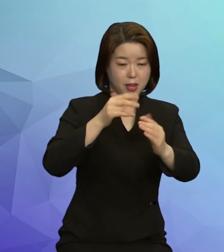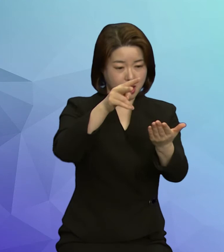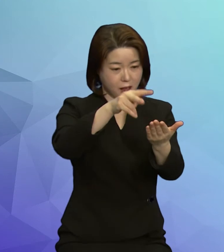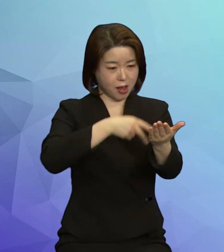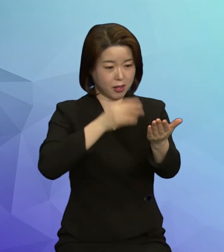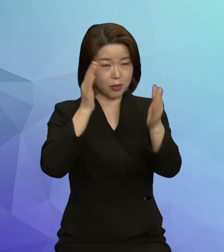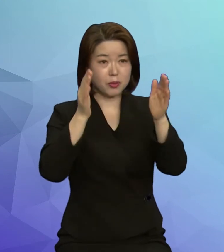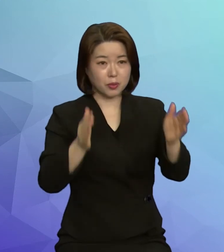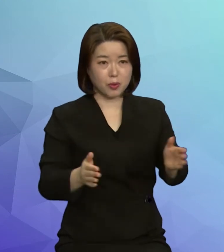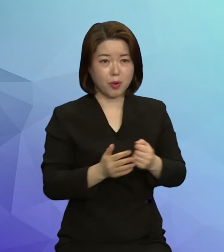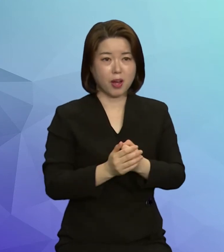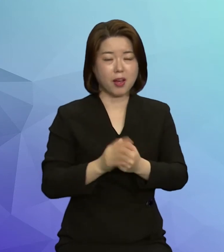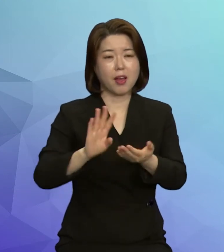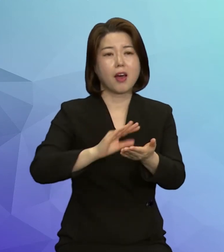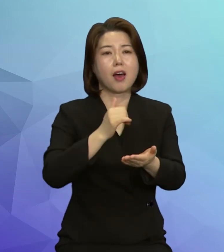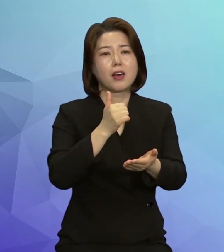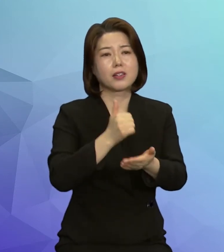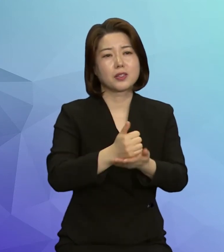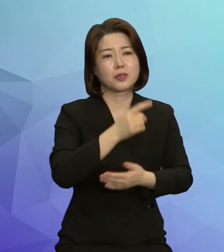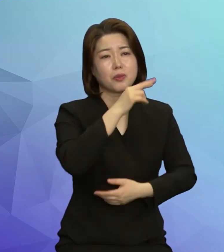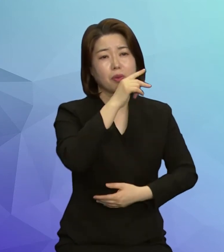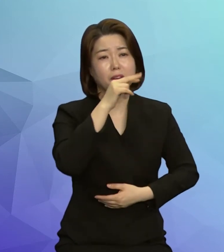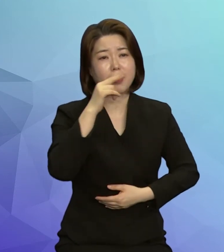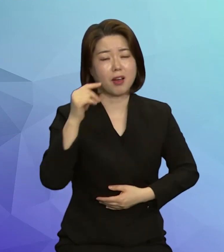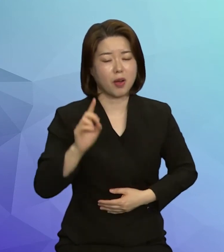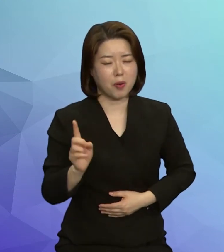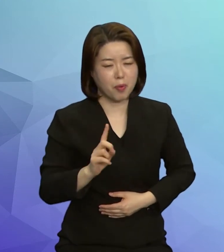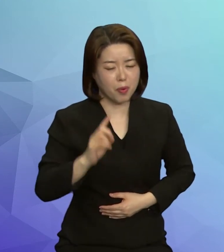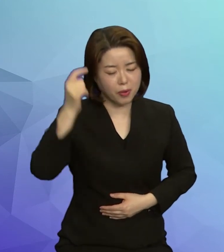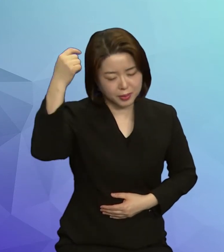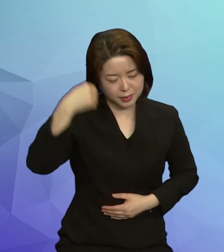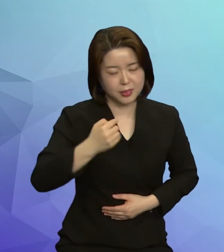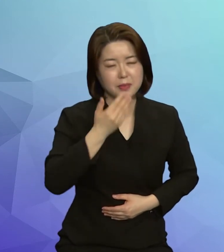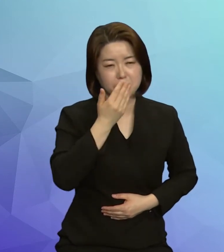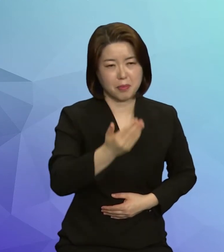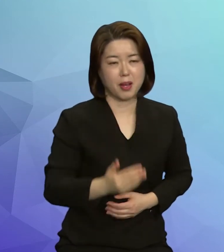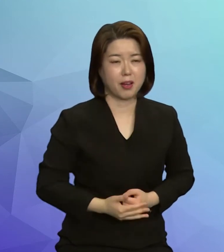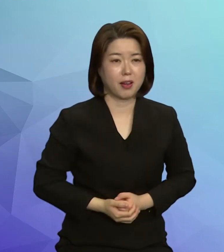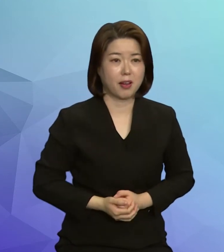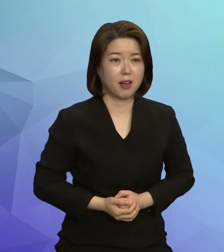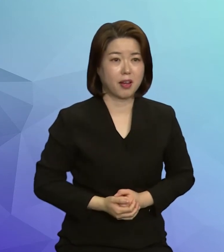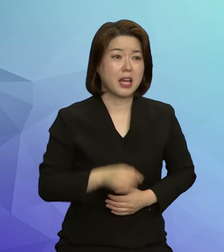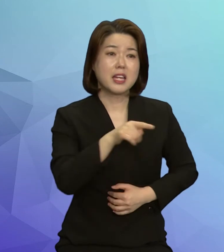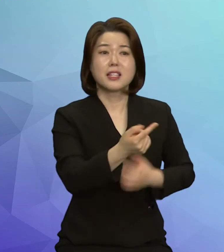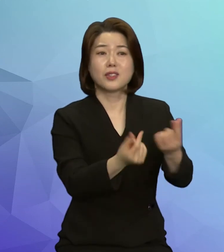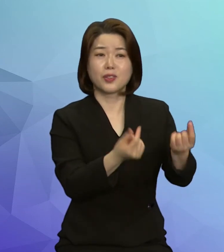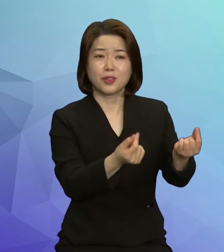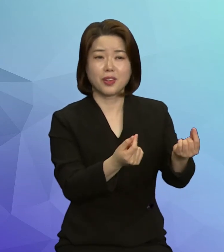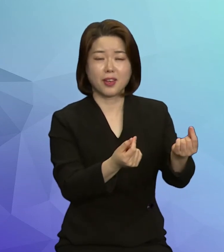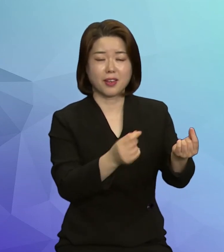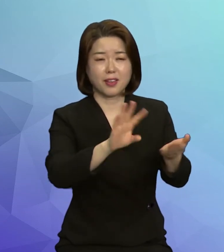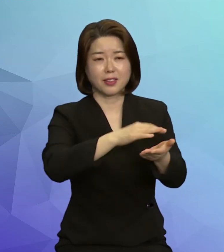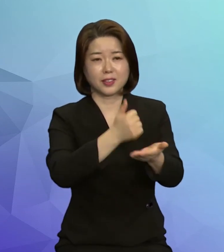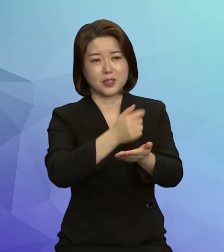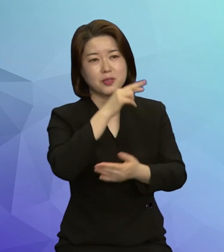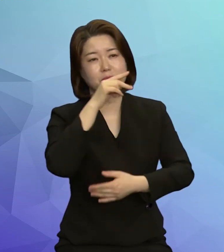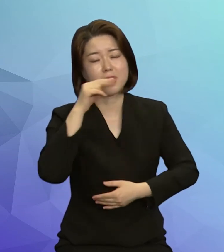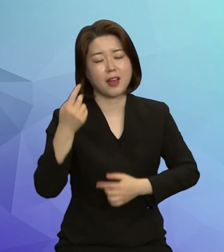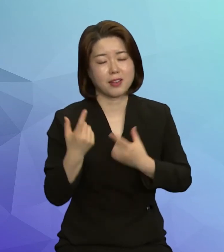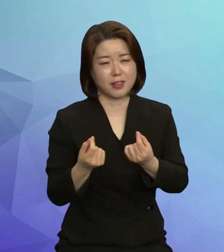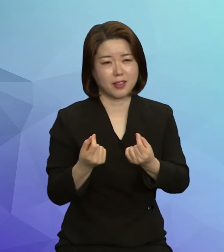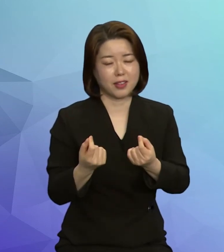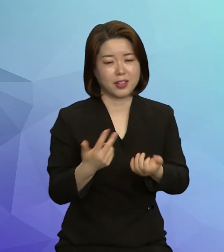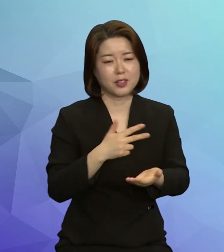메일을 읽는데 그리스도의 향기가 뭔가가 느껴졌어요. 그런 게 그리스도의